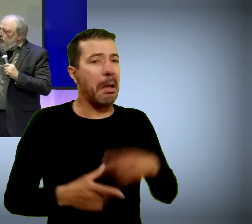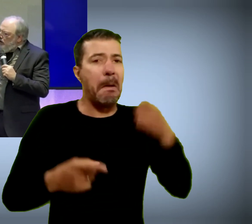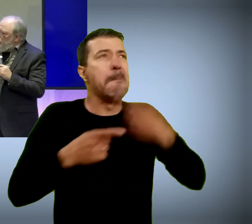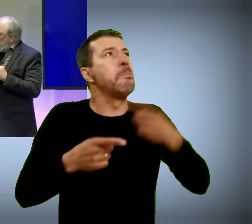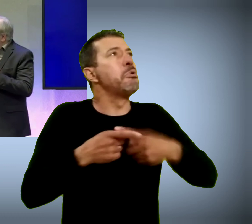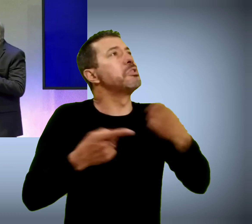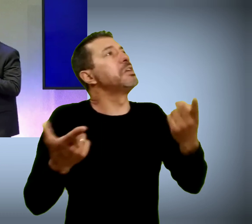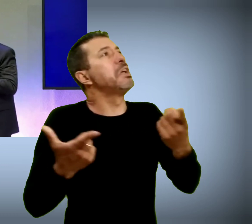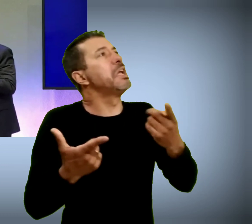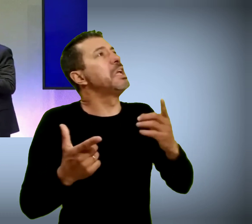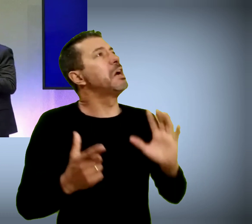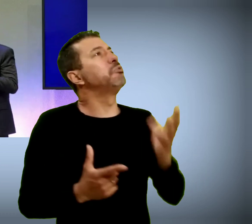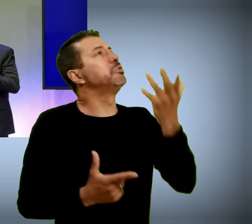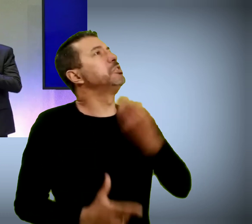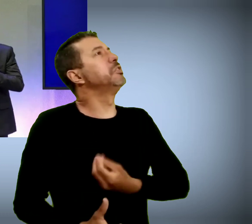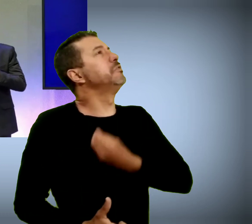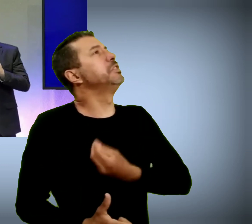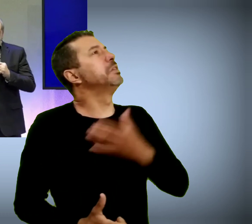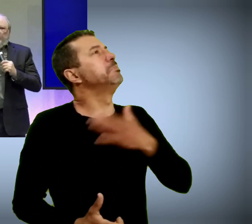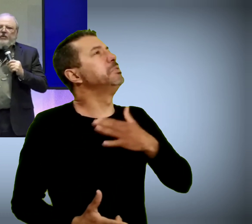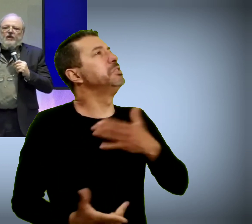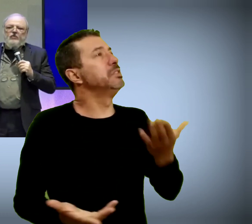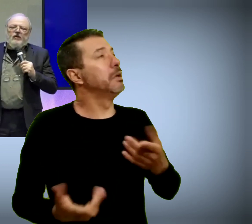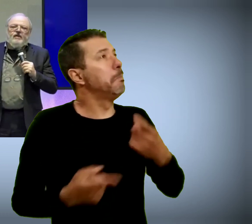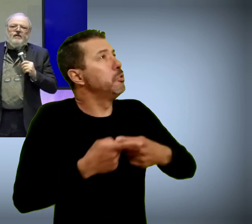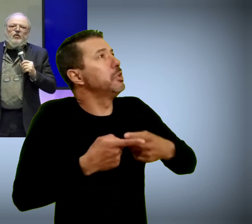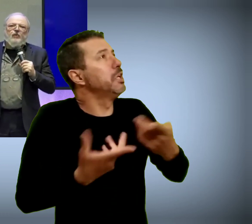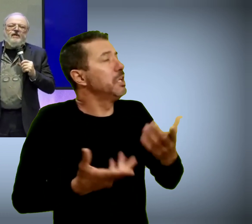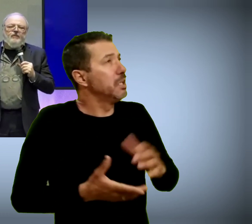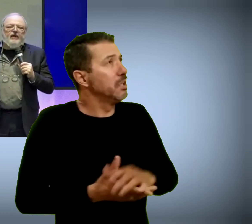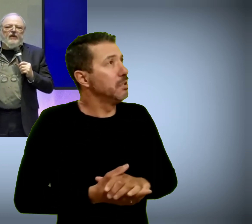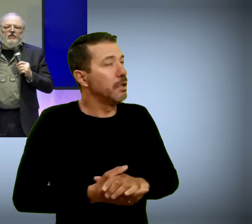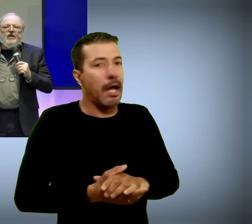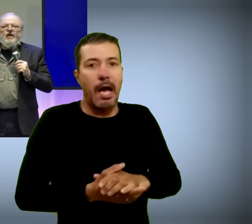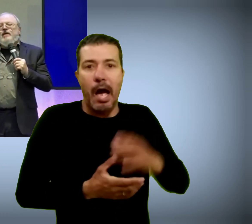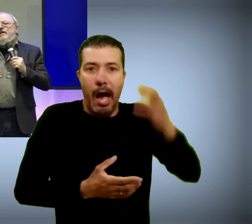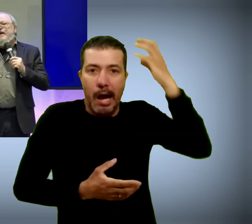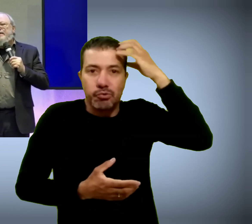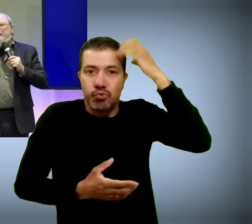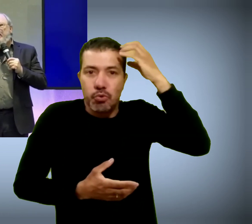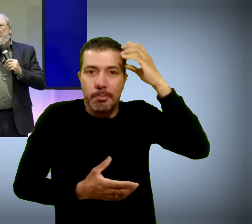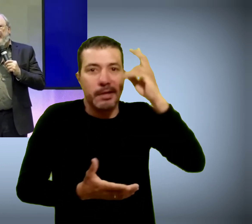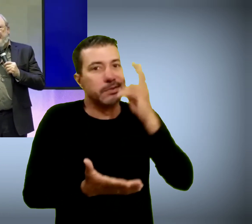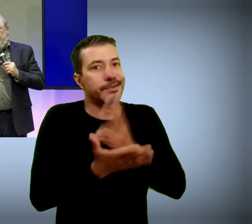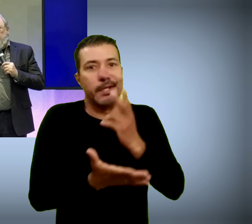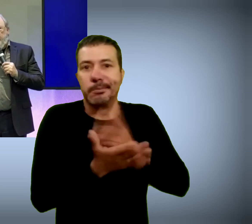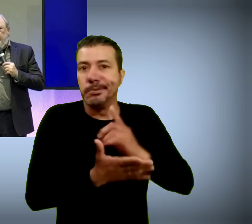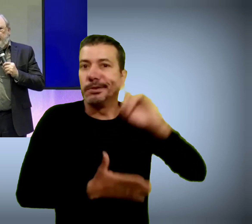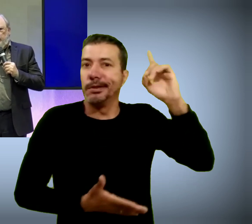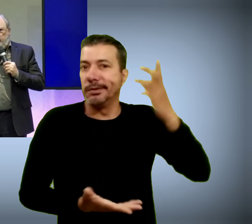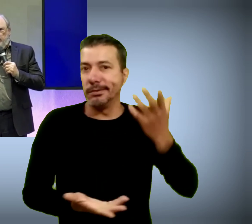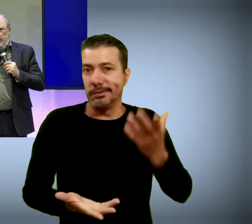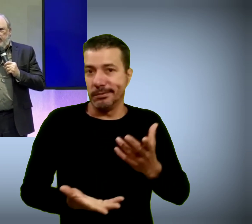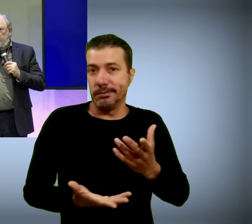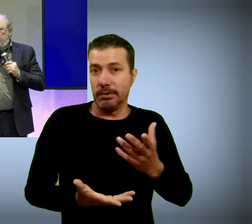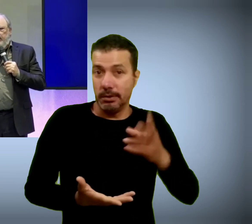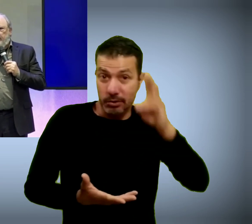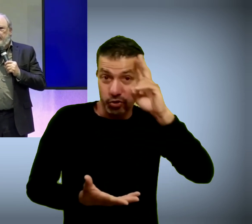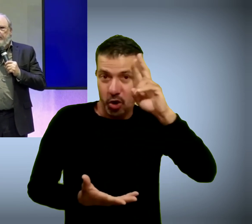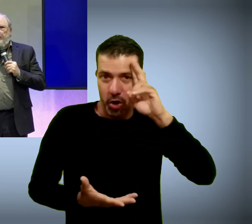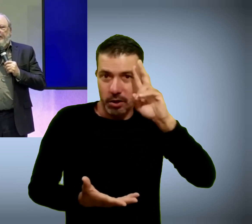Por que o Senhor deixou acontecer isso comigo? No fim das contas, a culpa é sempre de Deus. Você quer saber como é que essa história